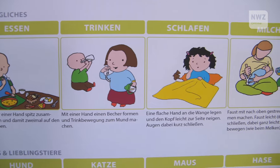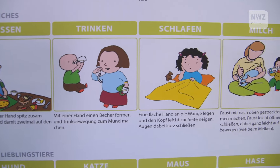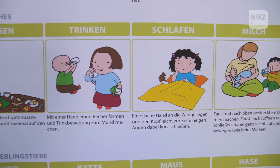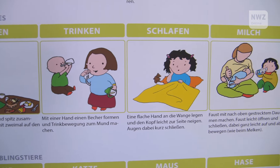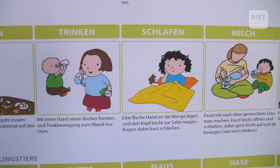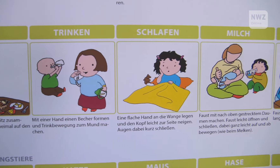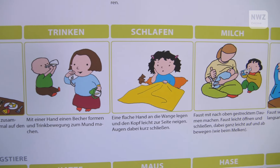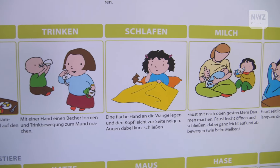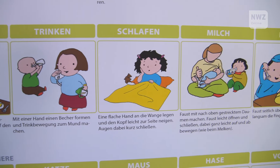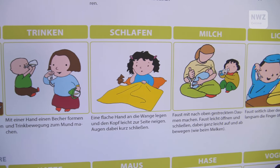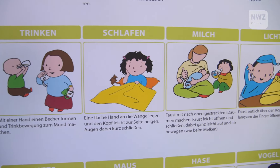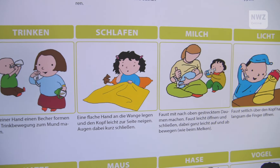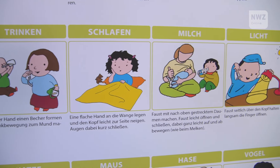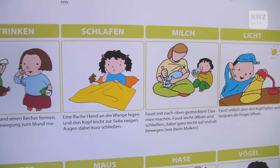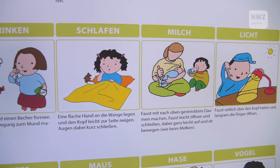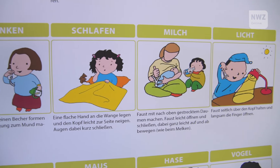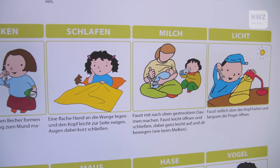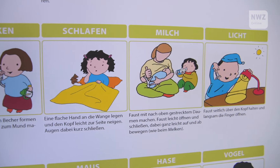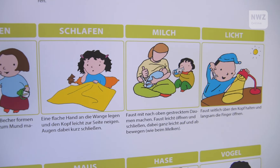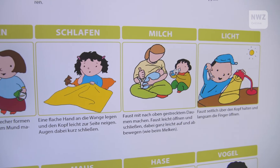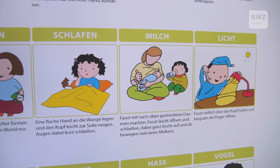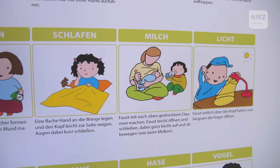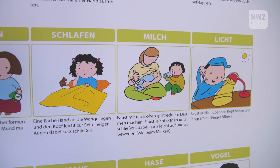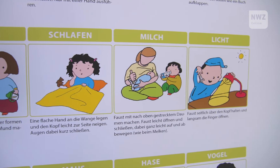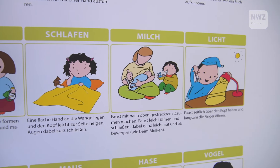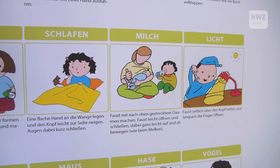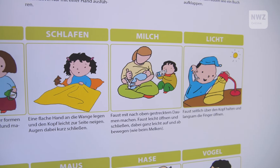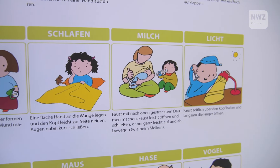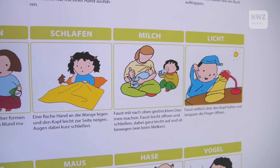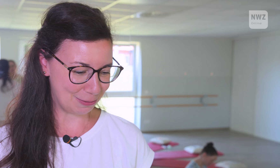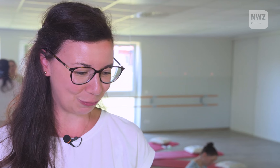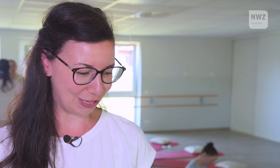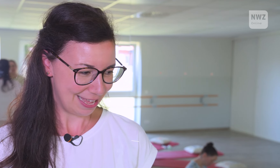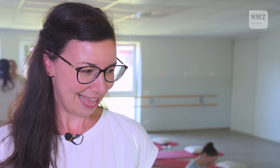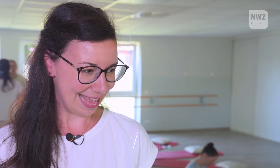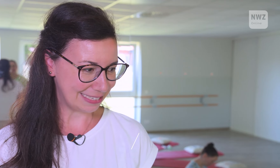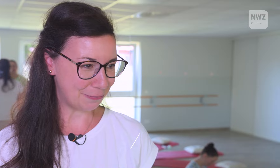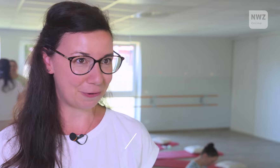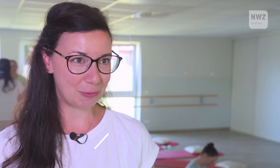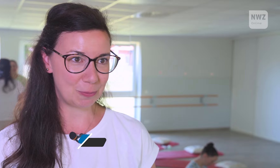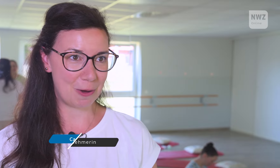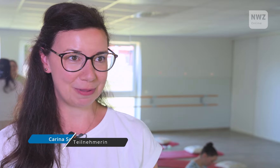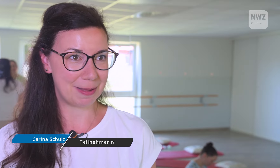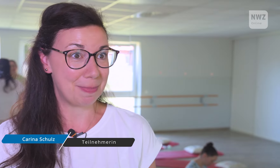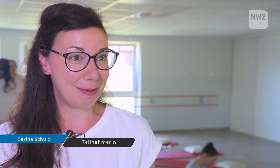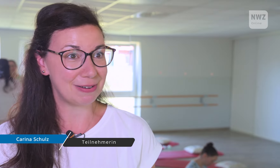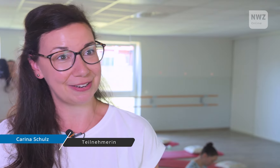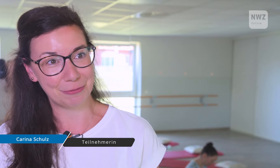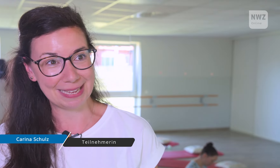können sie so viele Bedürfnisse erfüllen. Also gerade am Anfang ist das hier gut. Ne? Das ist halt eben so die erste Form, es überhaupt mit seinem Baby, was er nicht sprechen